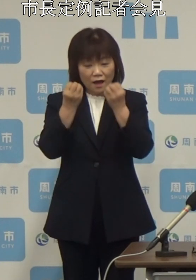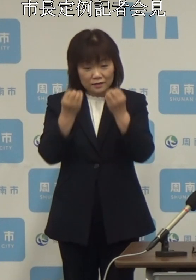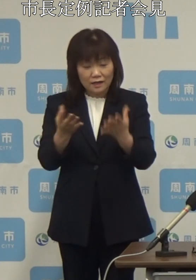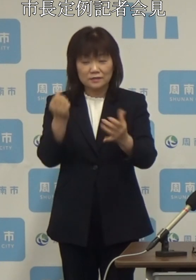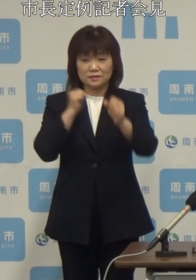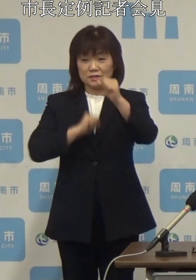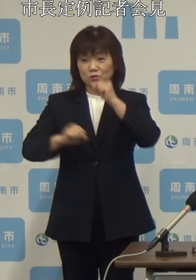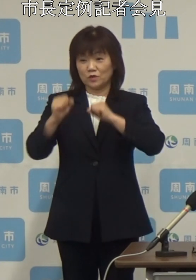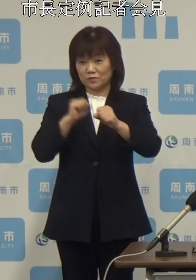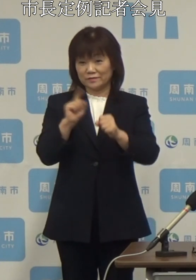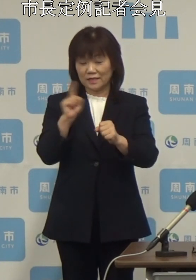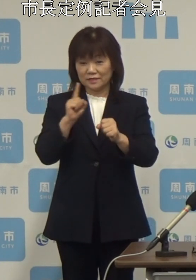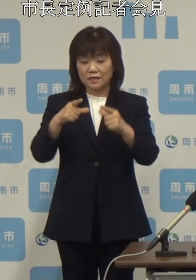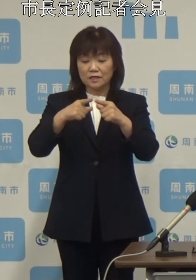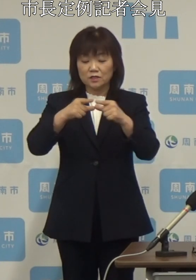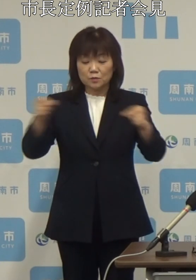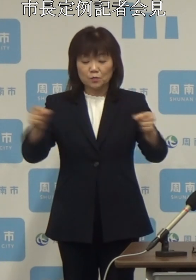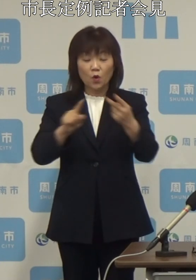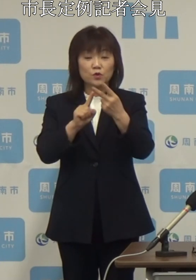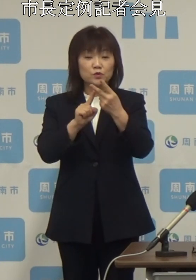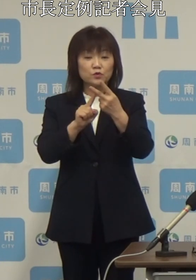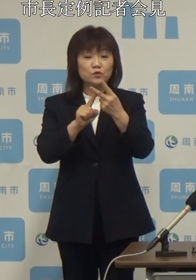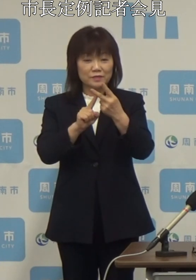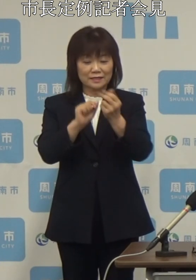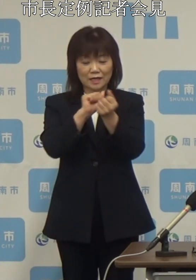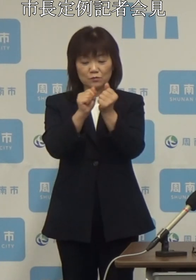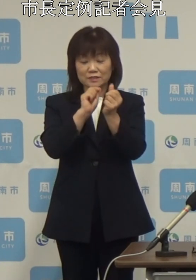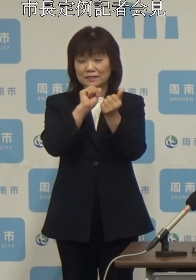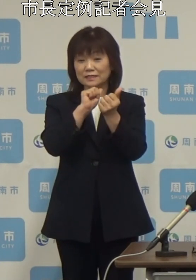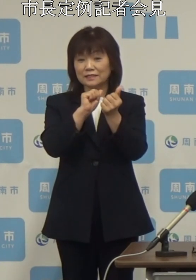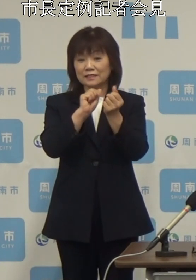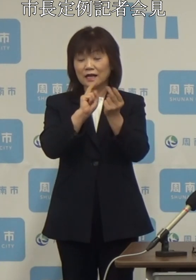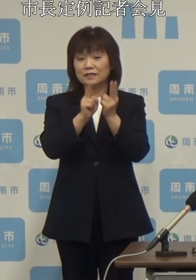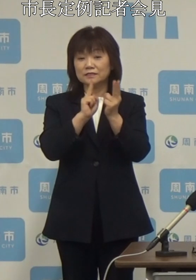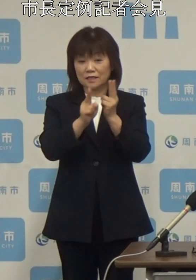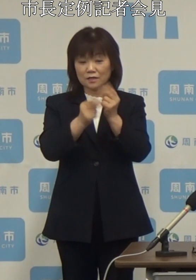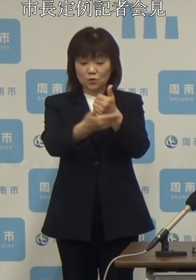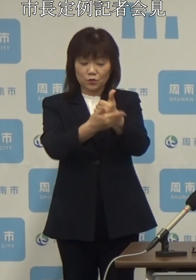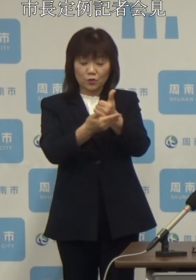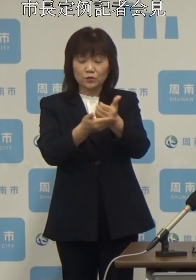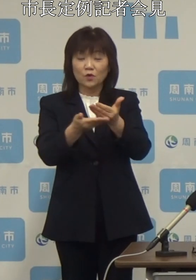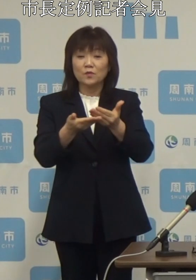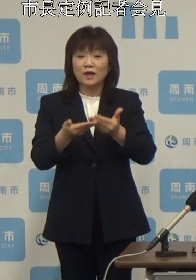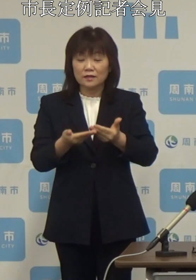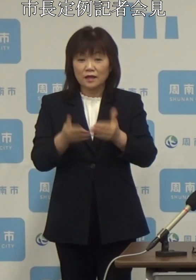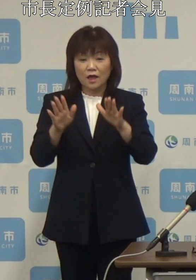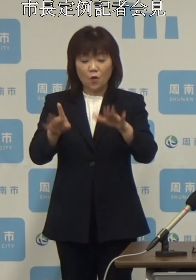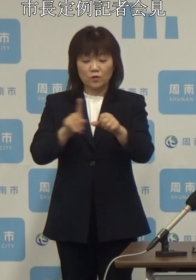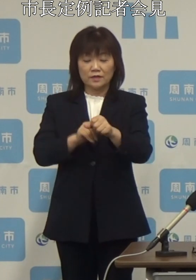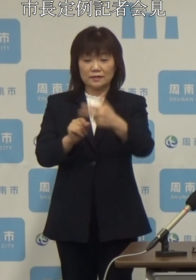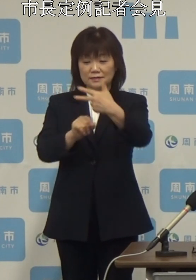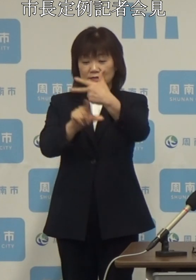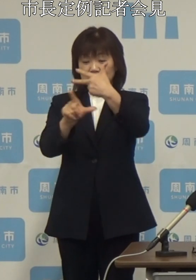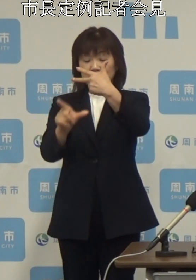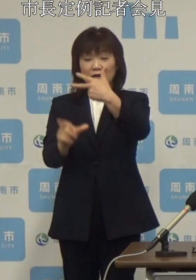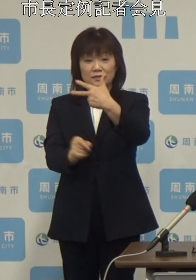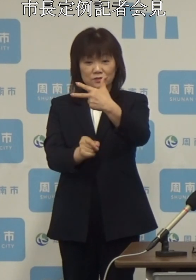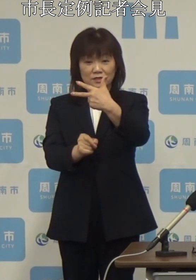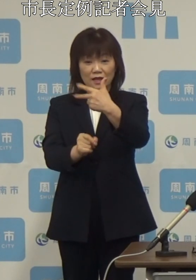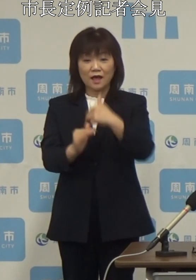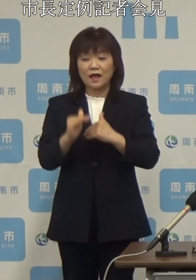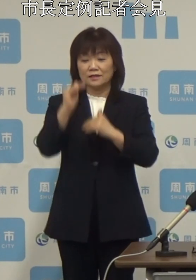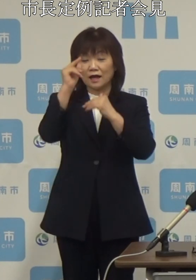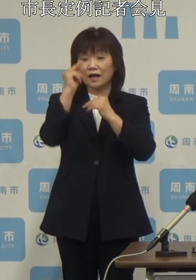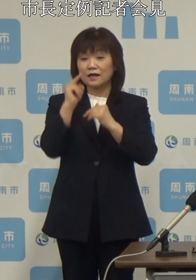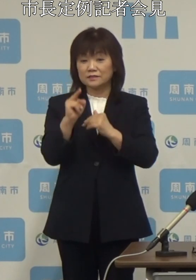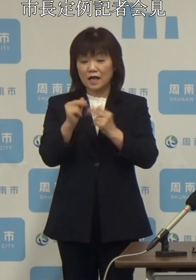取り組みとして、日本郵便株式会社のご協力をいただき、本年7月から高瀬